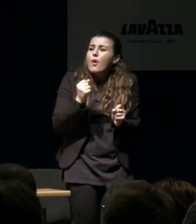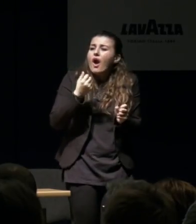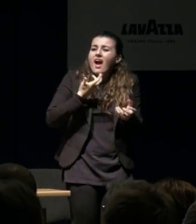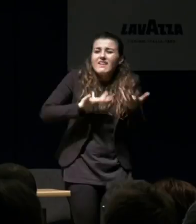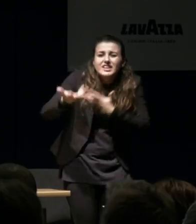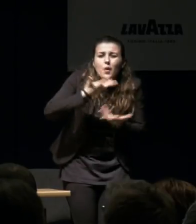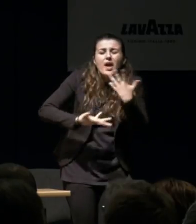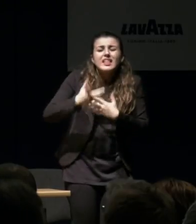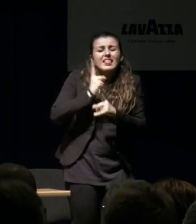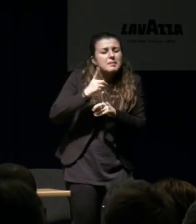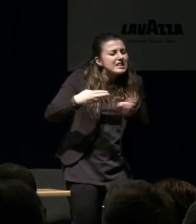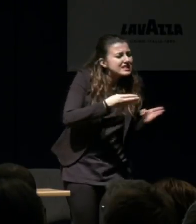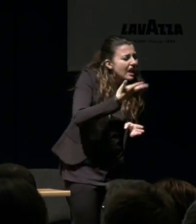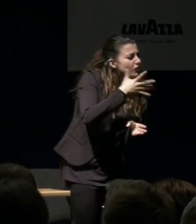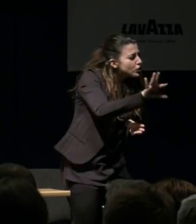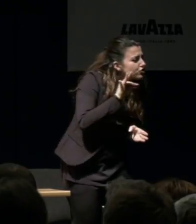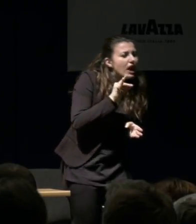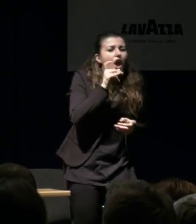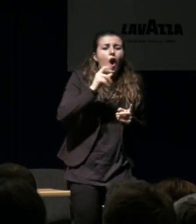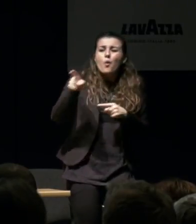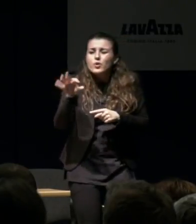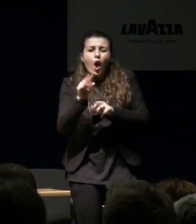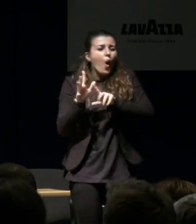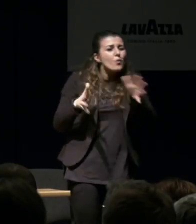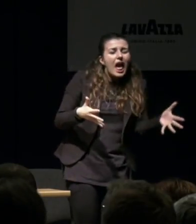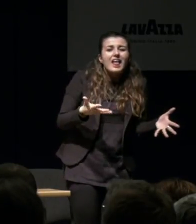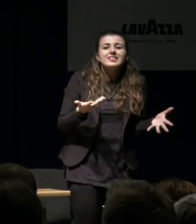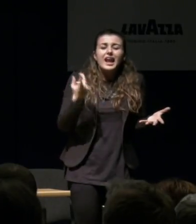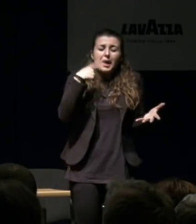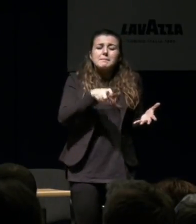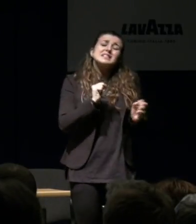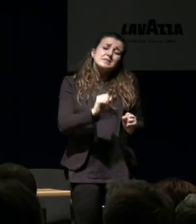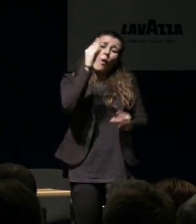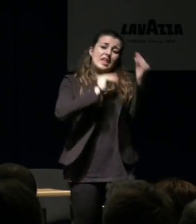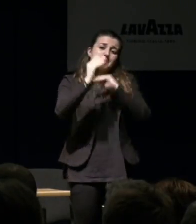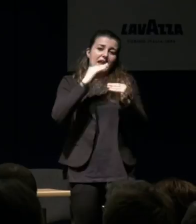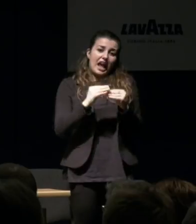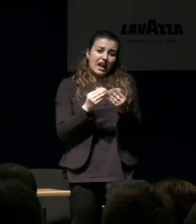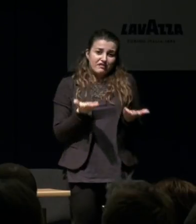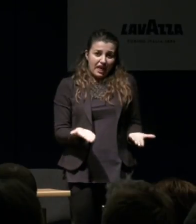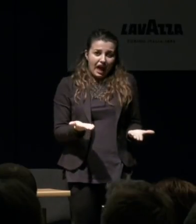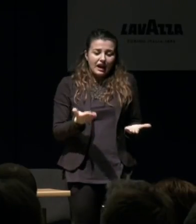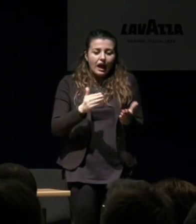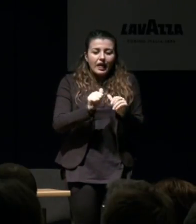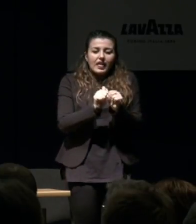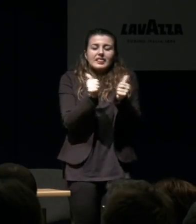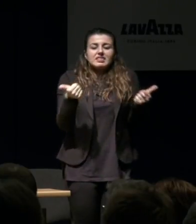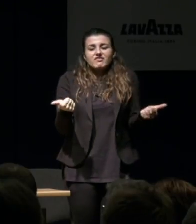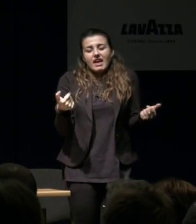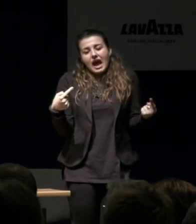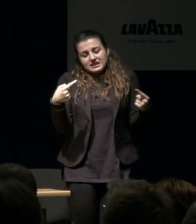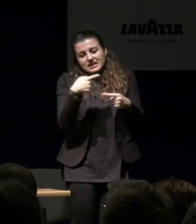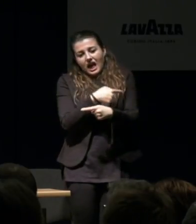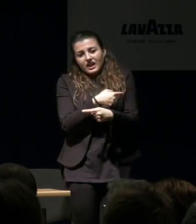dall est ma deve prendere un una anziché l'altrà questa cosa qui si può imparare a fare invece a differenza ripeto